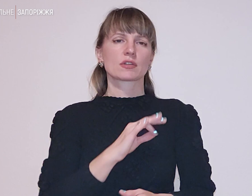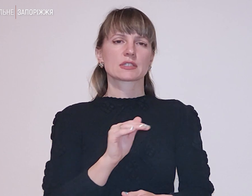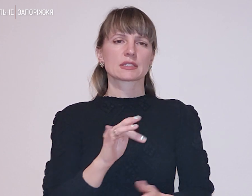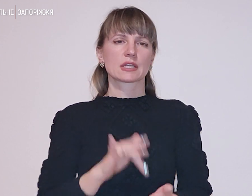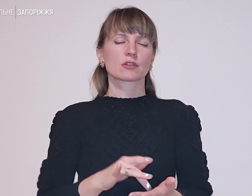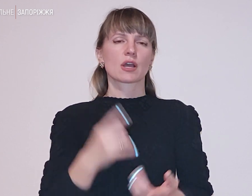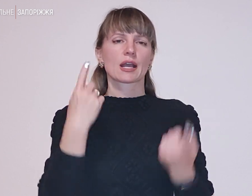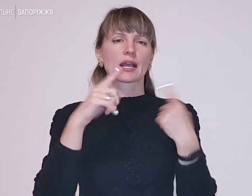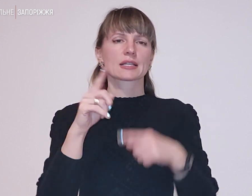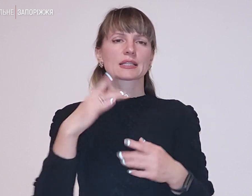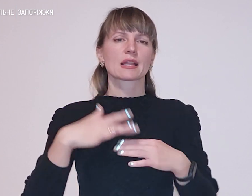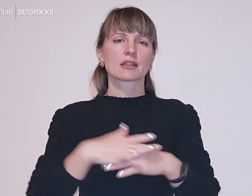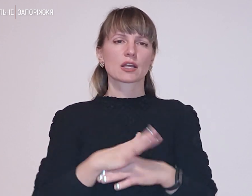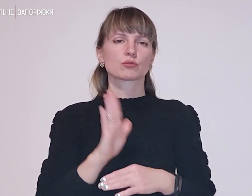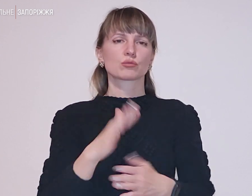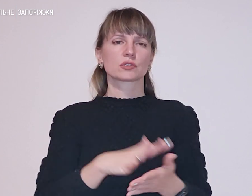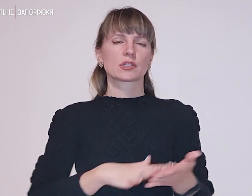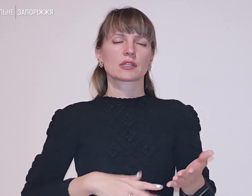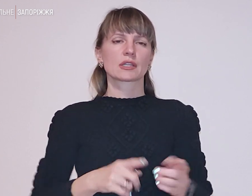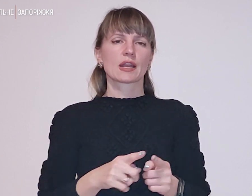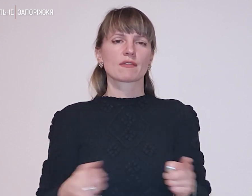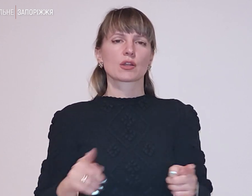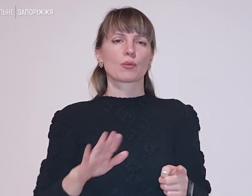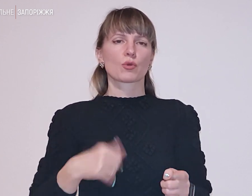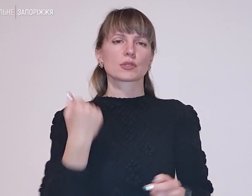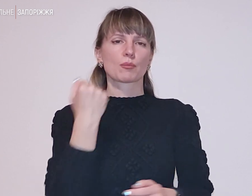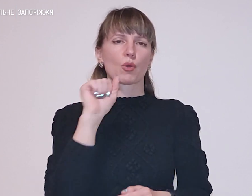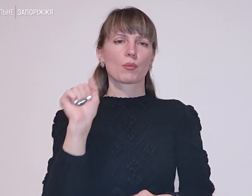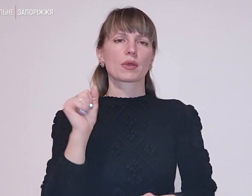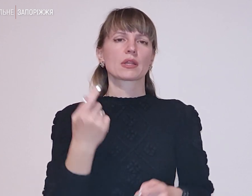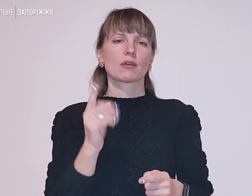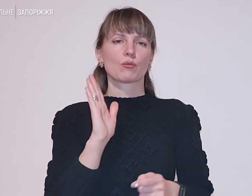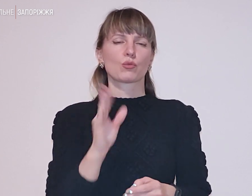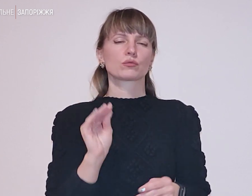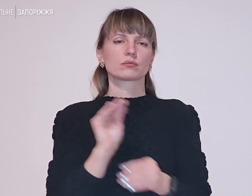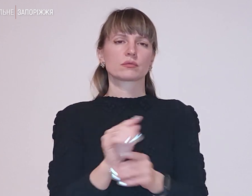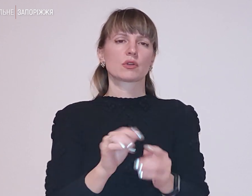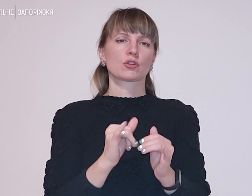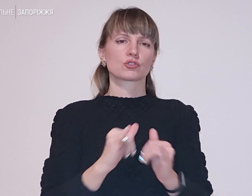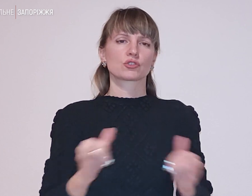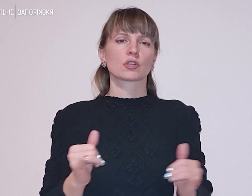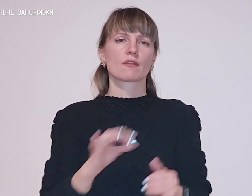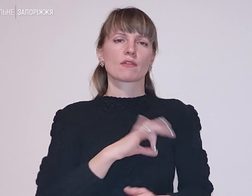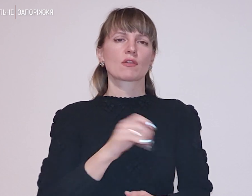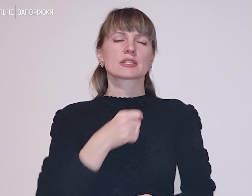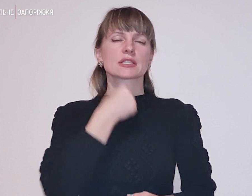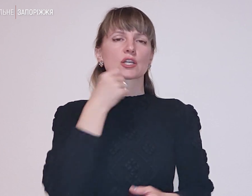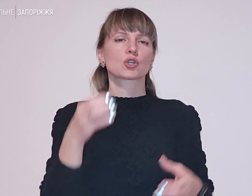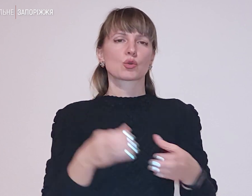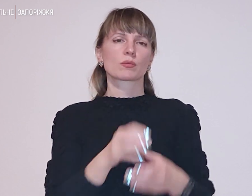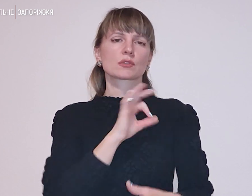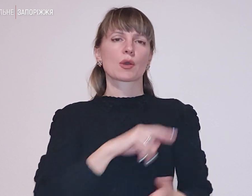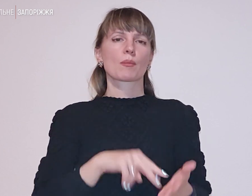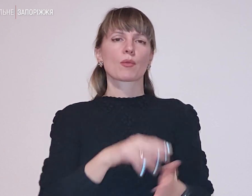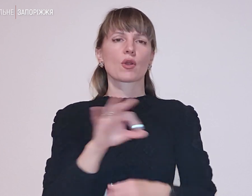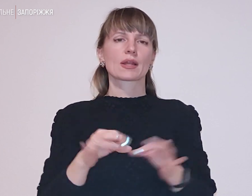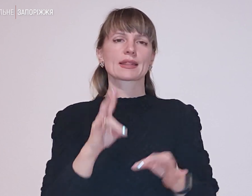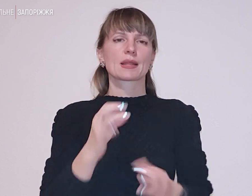після перемоги, але його розширять, поділилася планами пані Світлана. Окрім цього, вихованці старших груп реалізували проєкт на підтримку Збройних